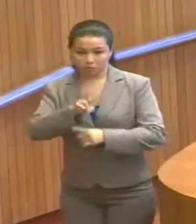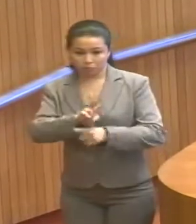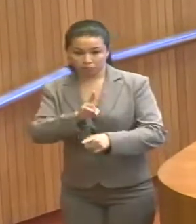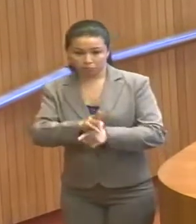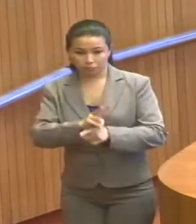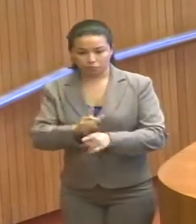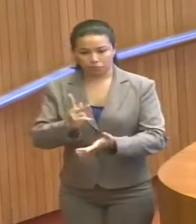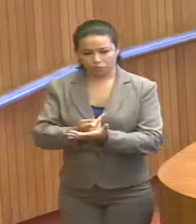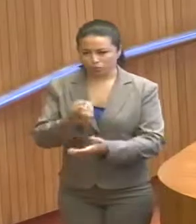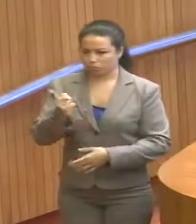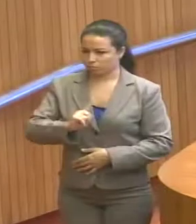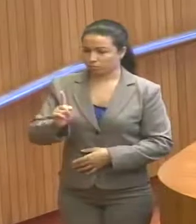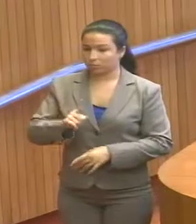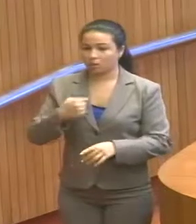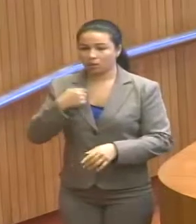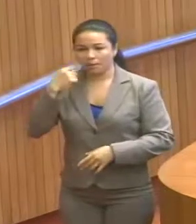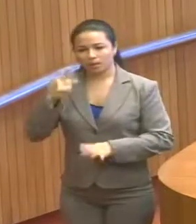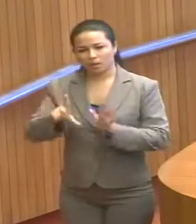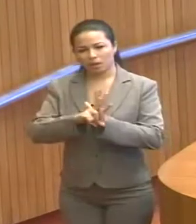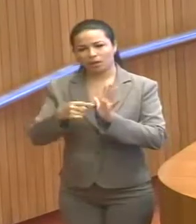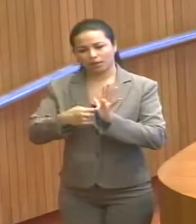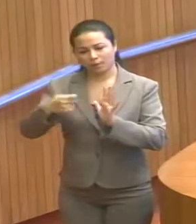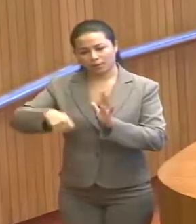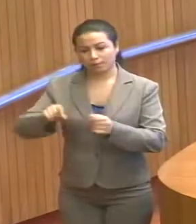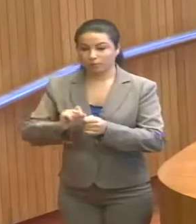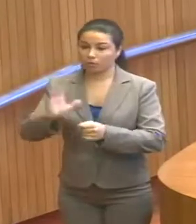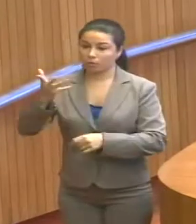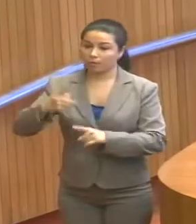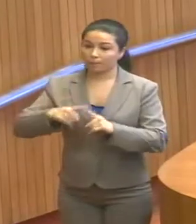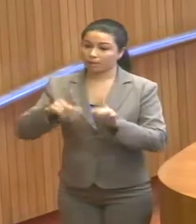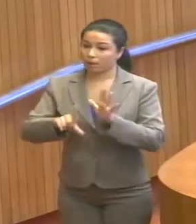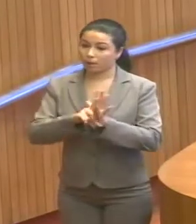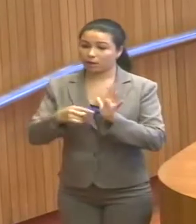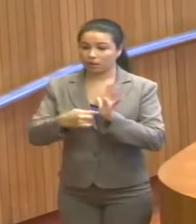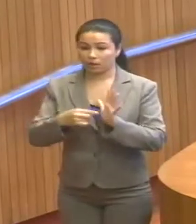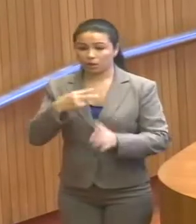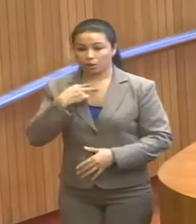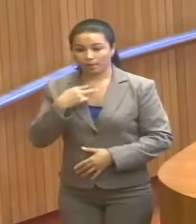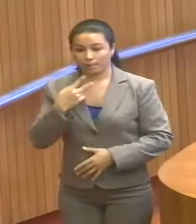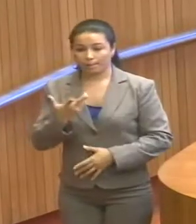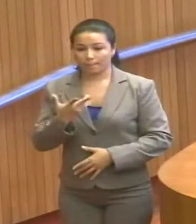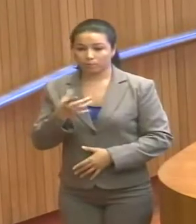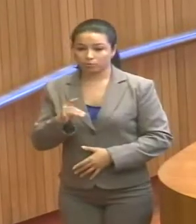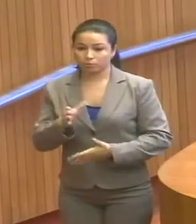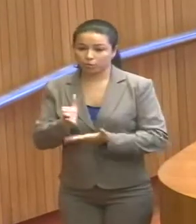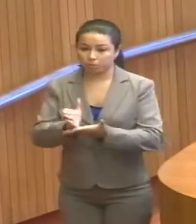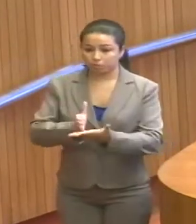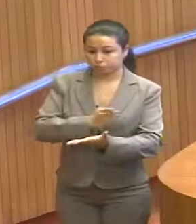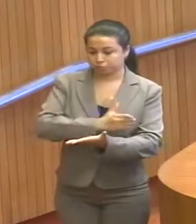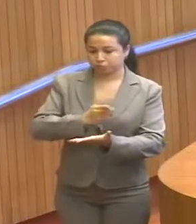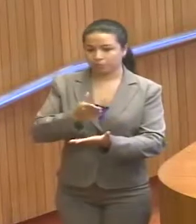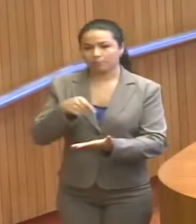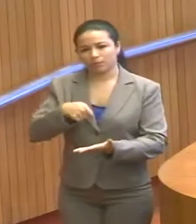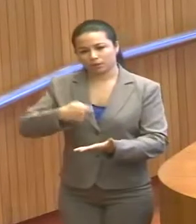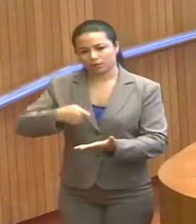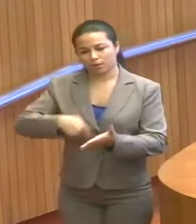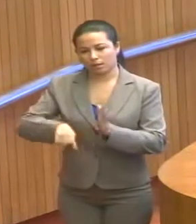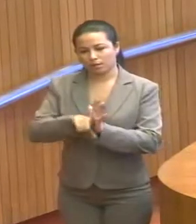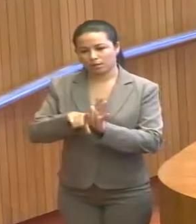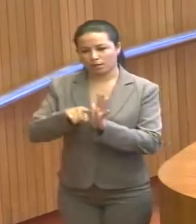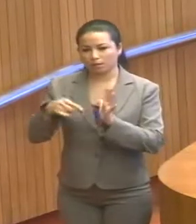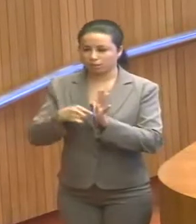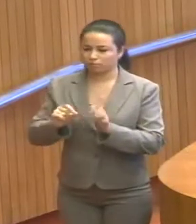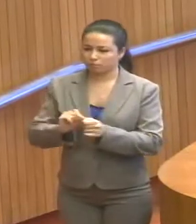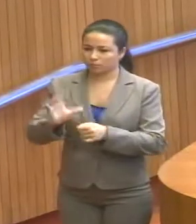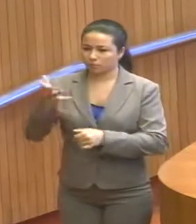da prevaricação, eu acho que a lei precisa ser cumprida. Agora, a lei não pode ser cumprida apenas numa parte, a lei precisa ser cumprida num